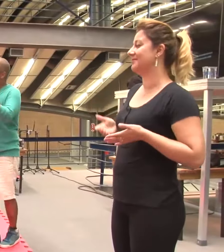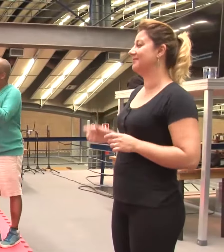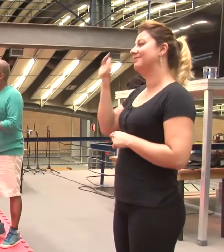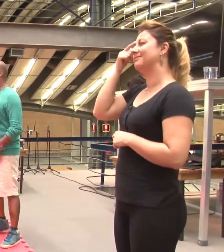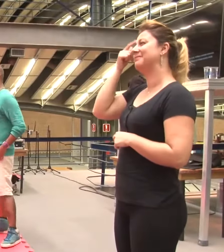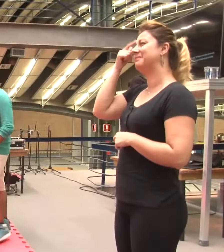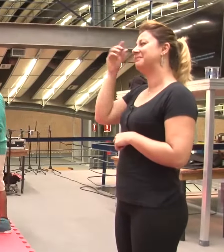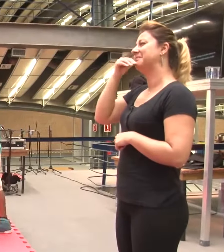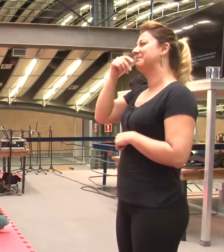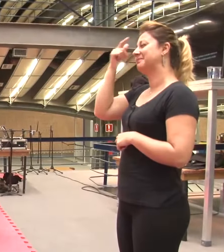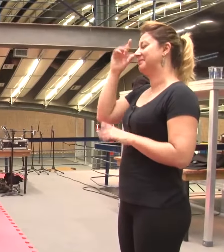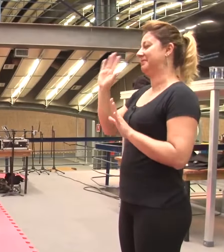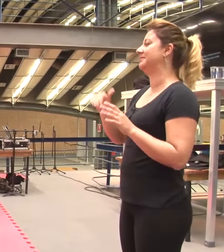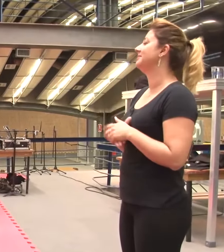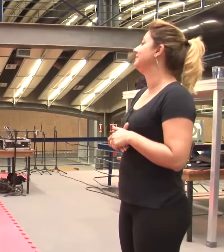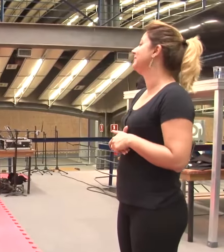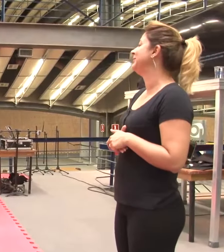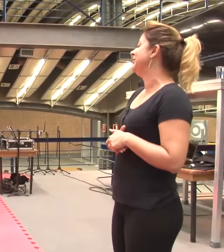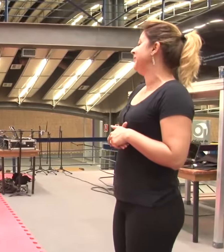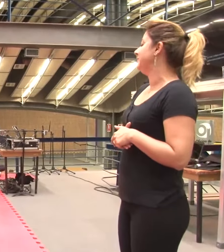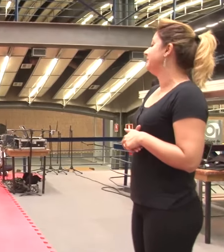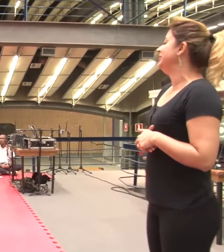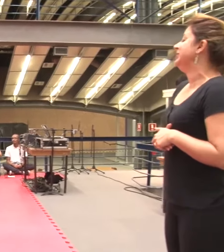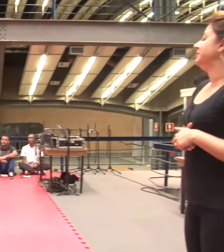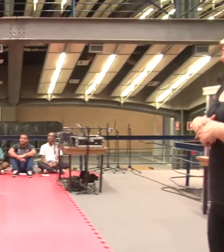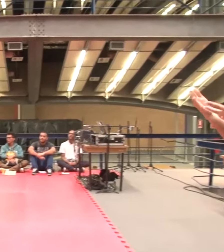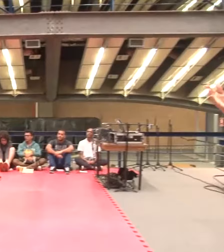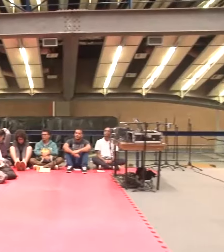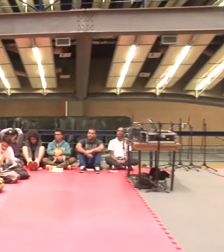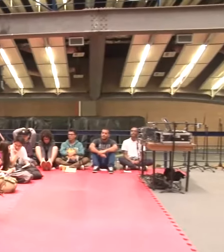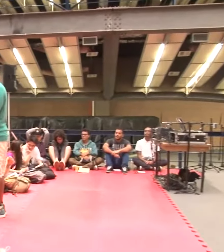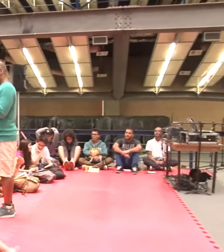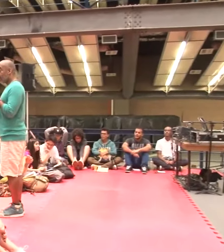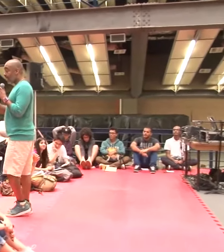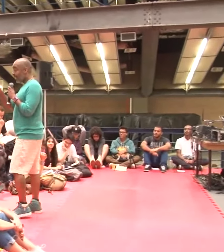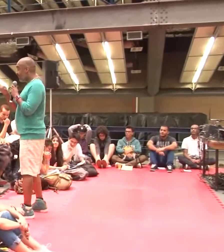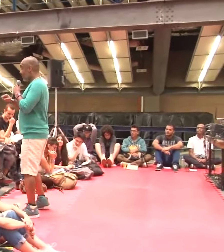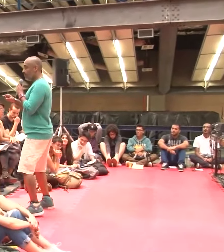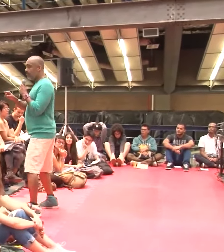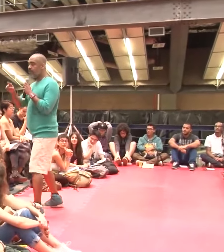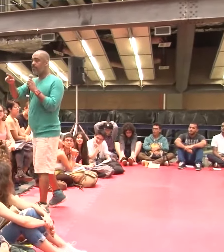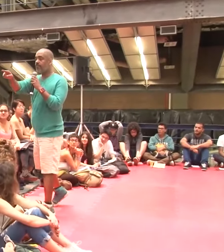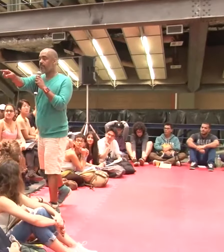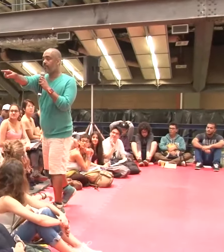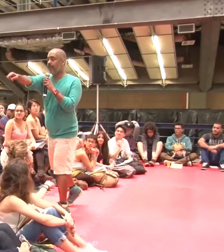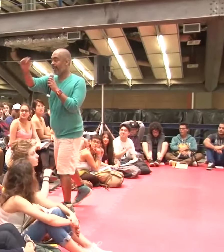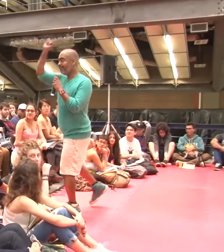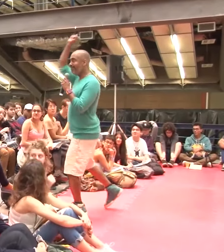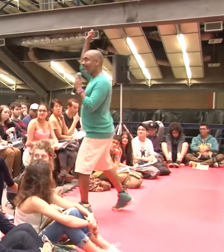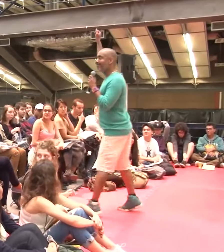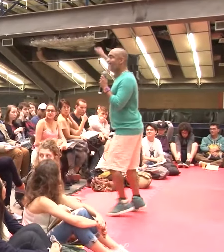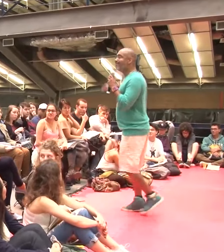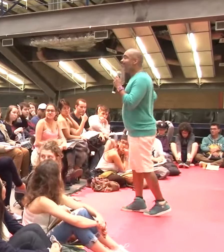que nem a gente sem irmão. Pois bem, né? Aí se apaixona pelo Emerson. Só que ela é casada com um